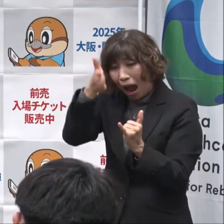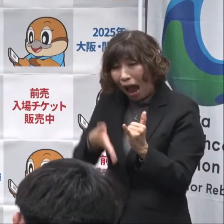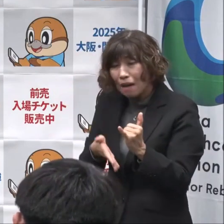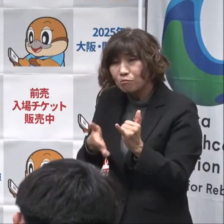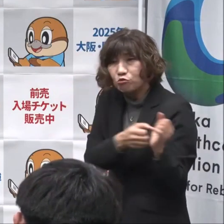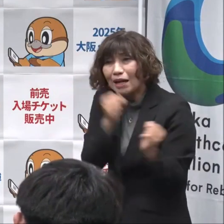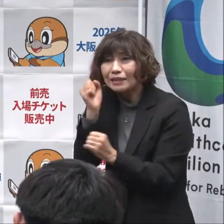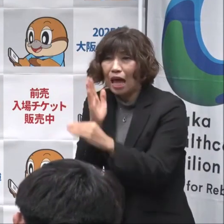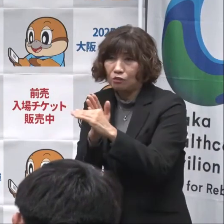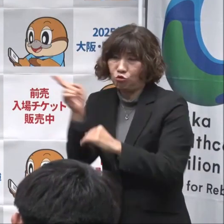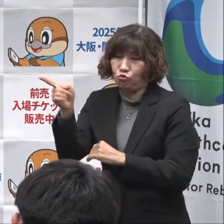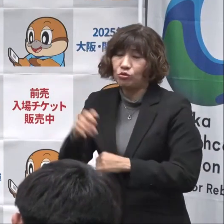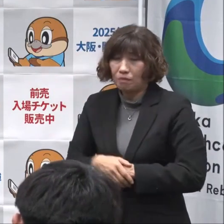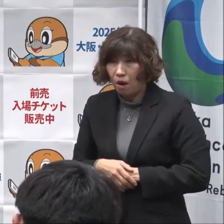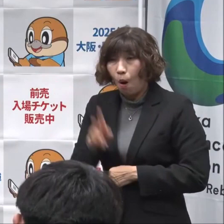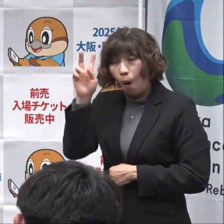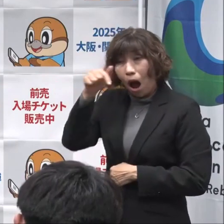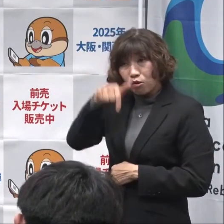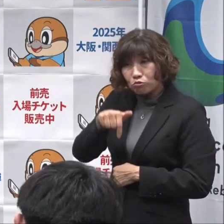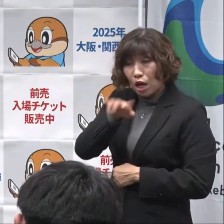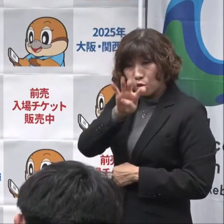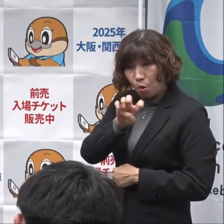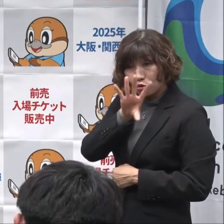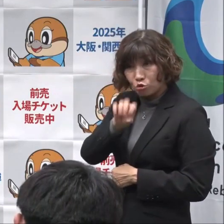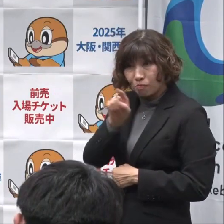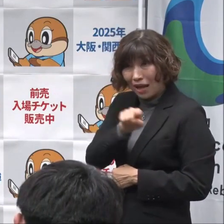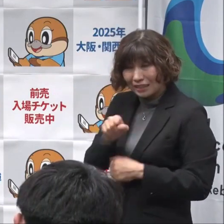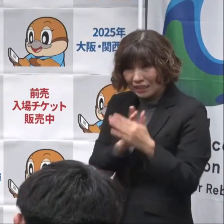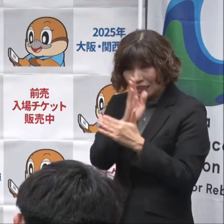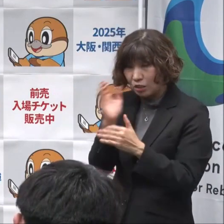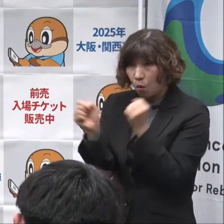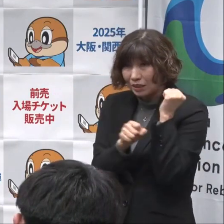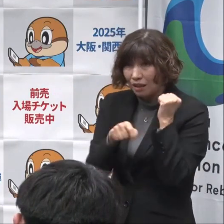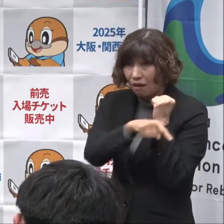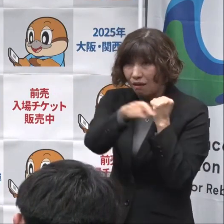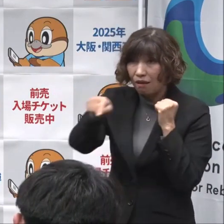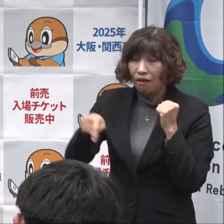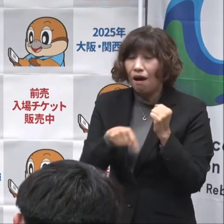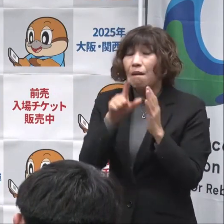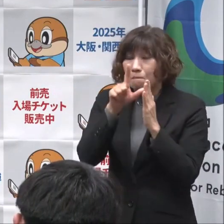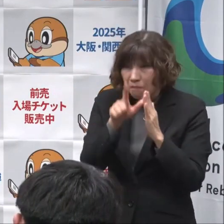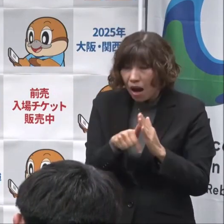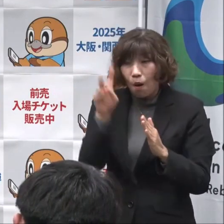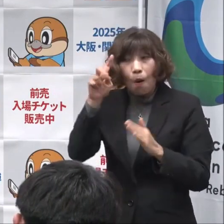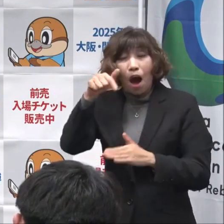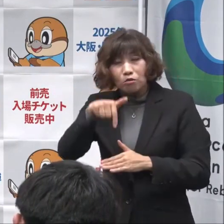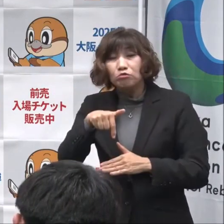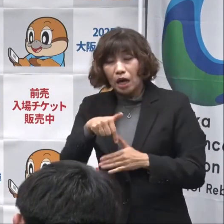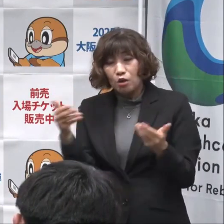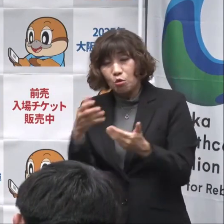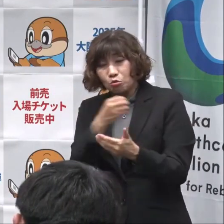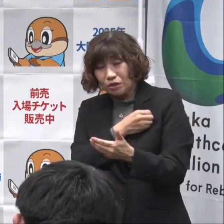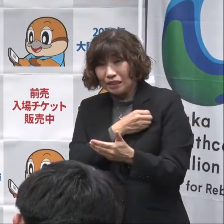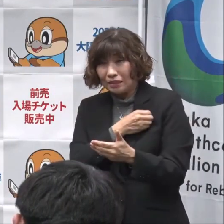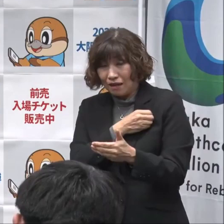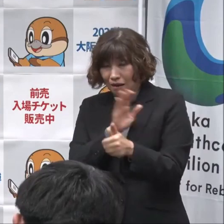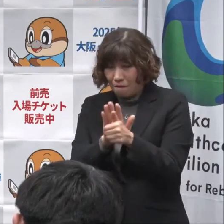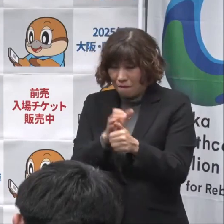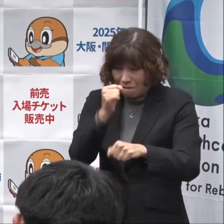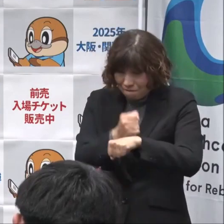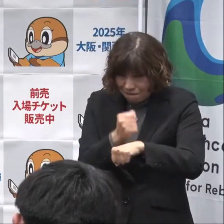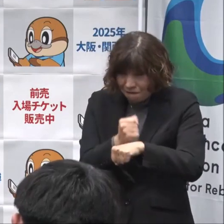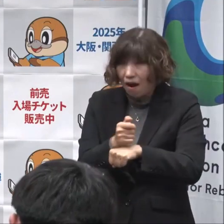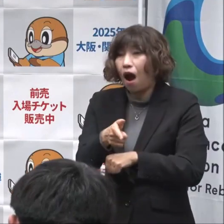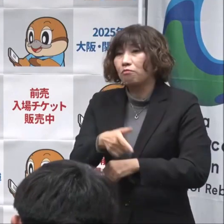が避難しているような状態ですので、市役所としても本当に厳しい状態になっている中でですね、避難